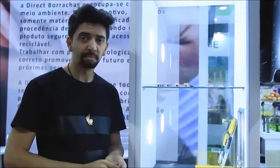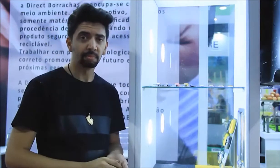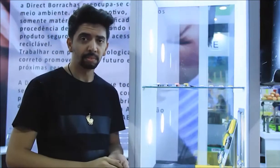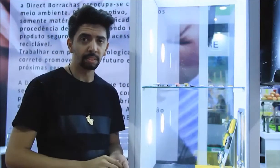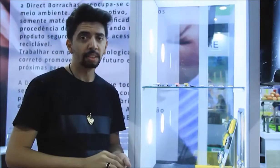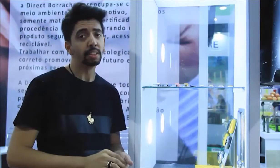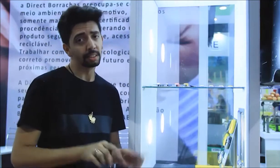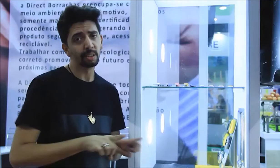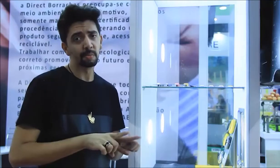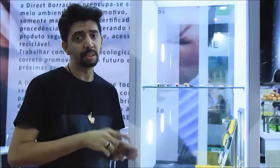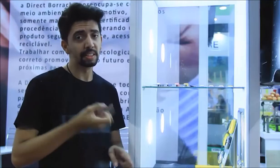e de ler o braille.